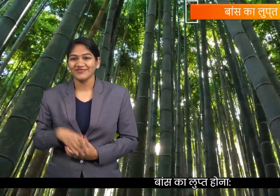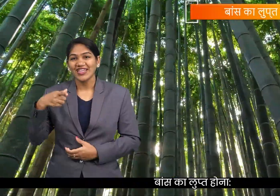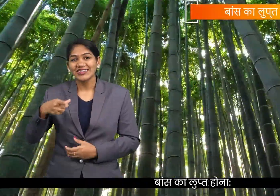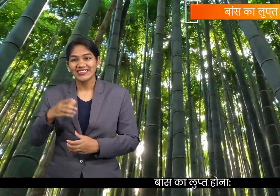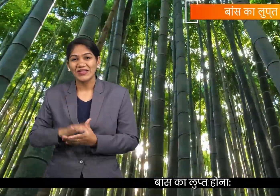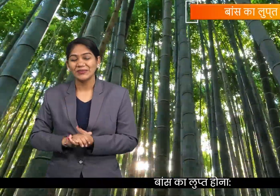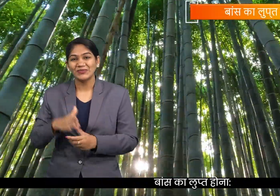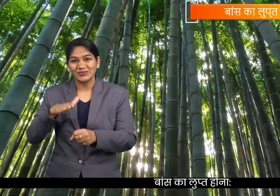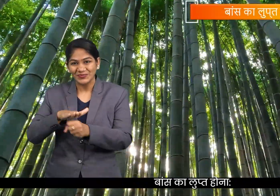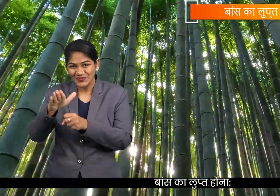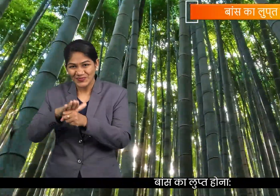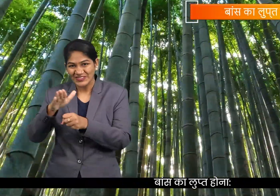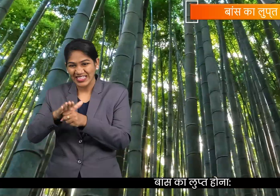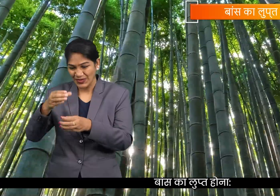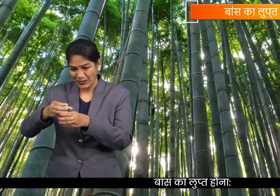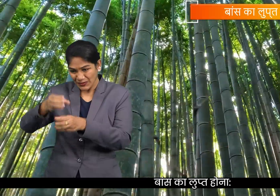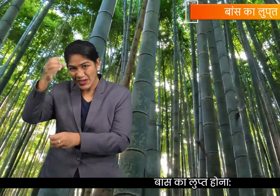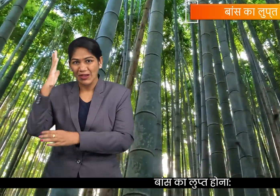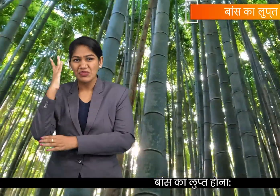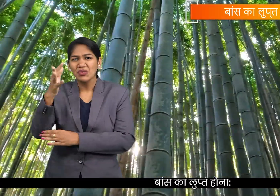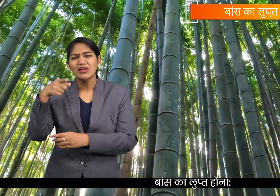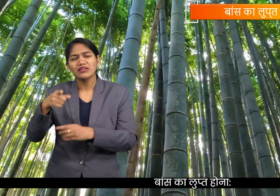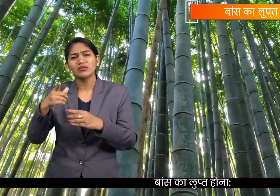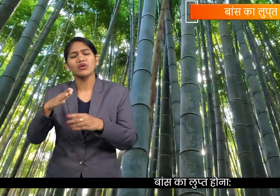बांस का लुप्त होना।